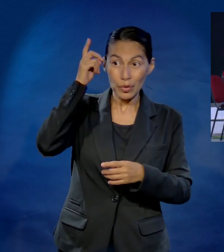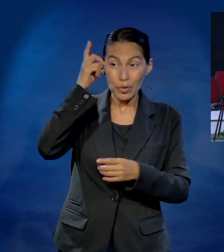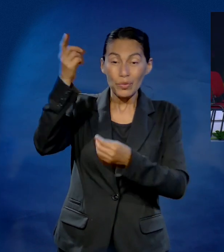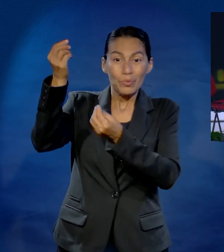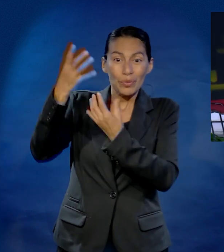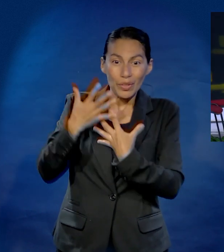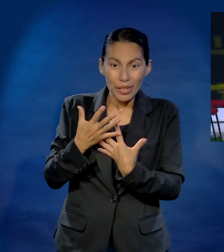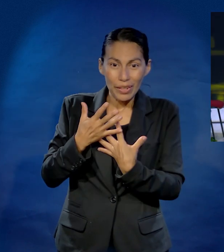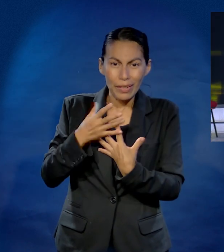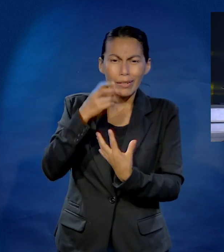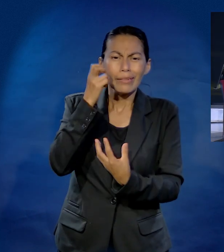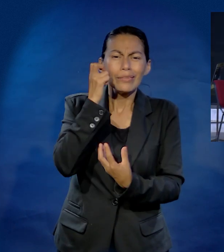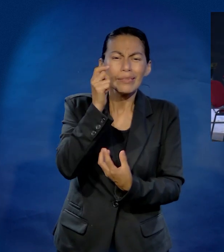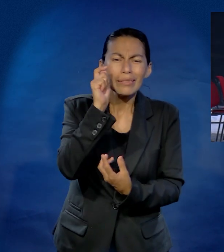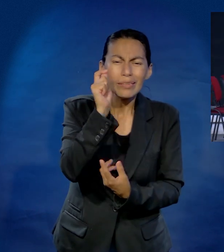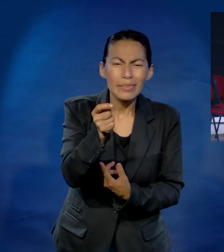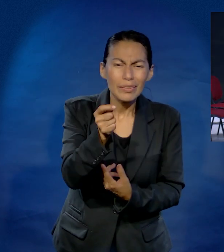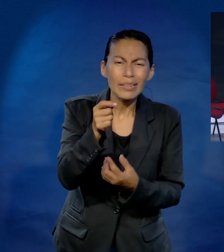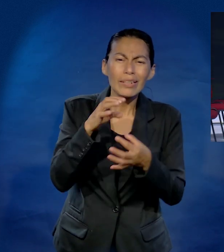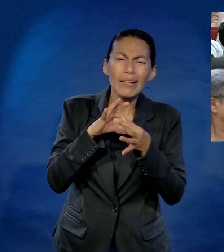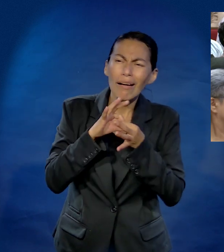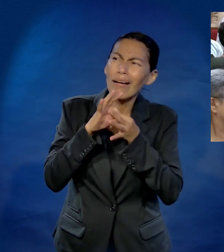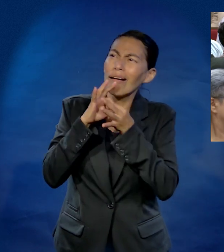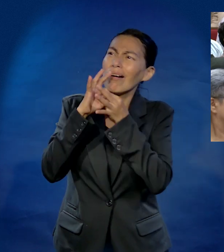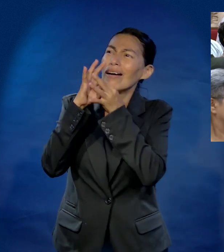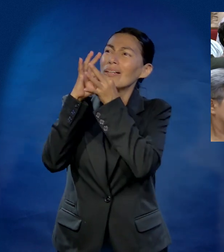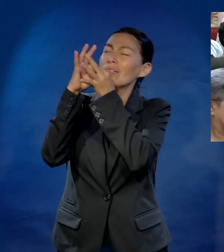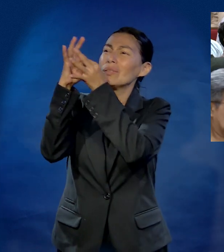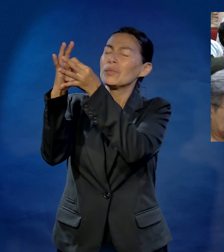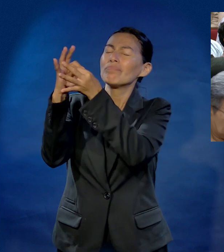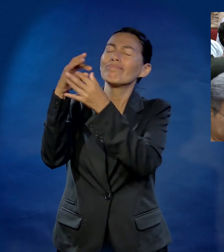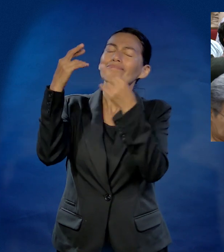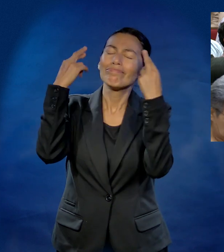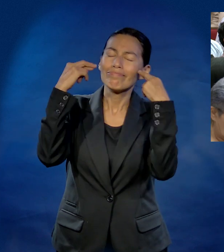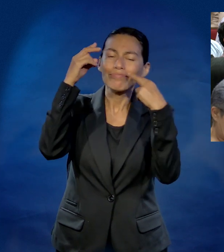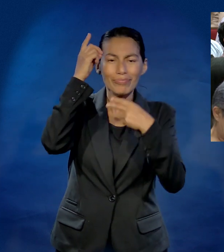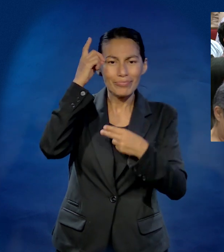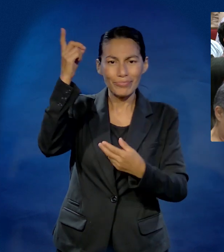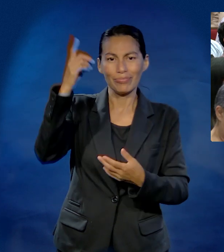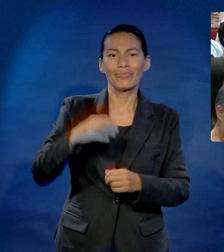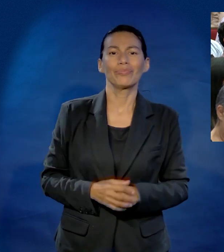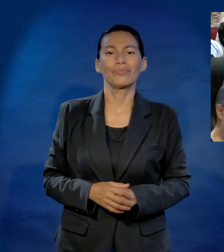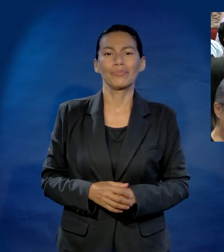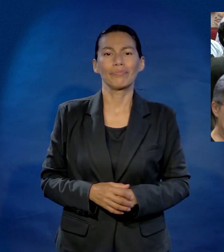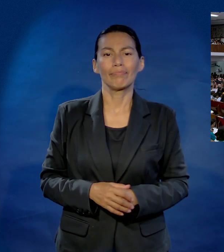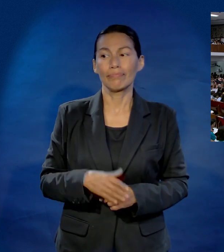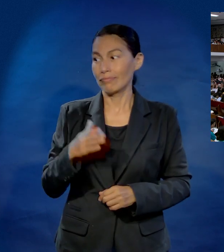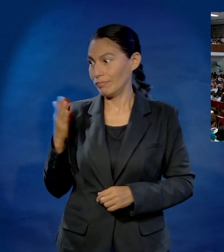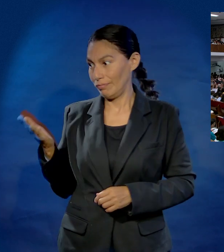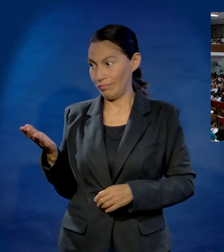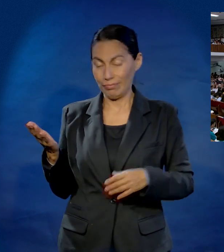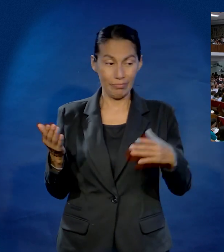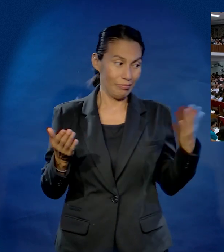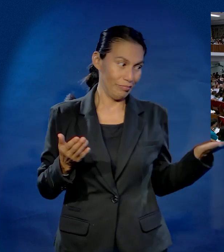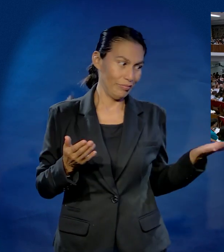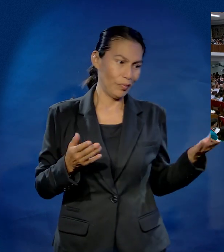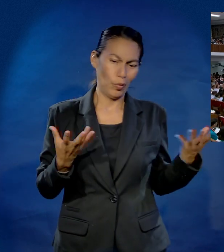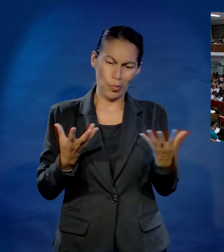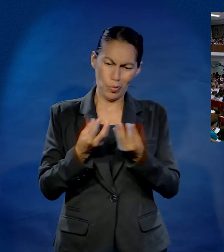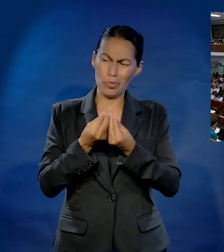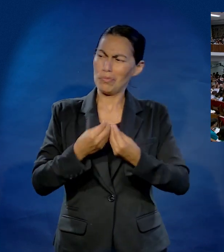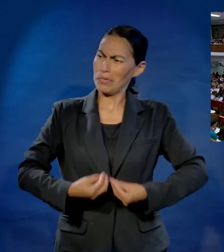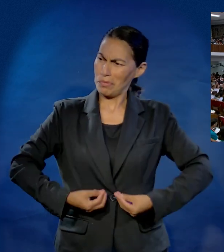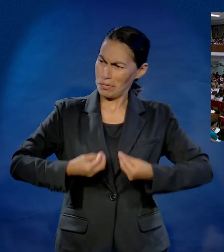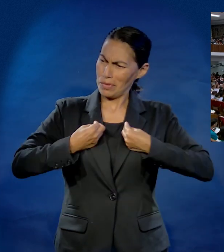dado un espíritu de cobardía, sino de poder, de amor y de dominio propio. Es vivir en